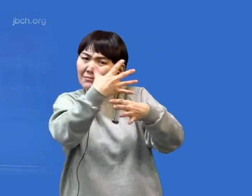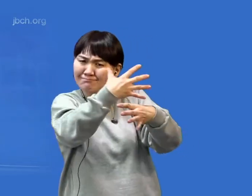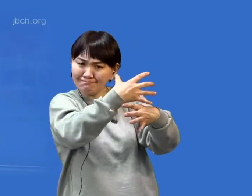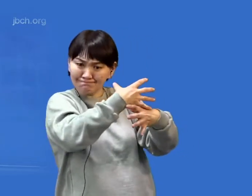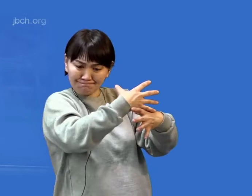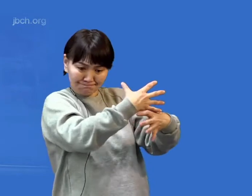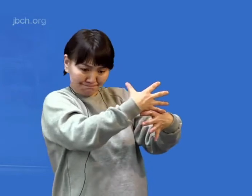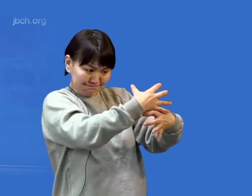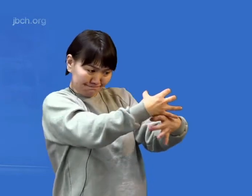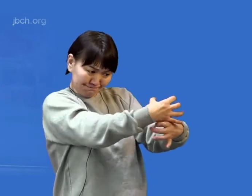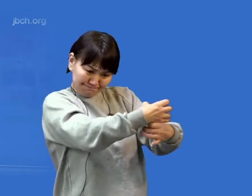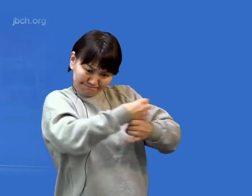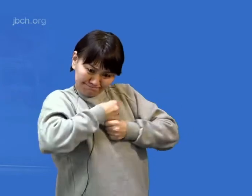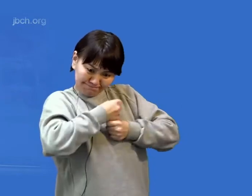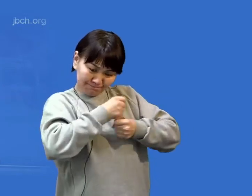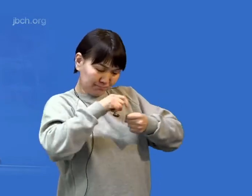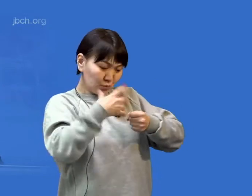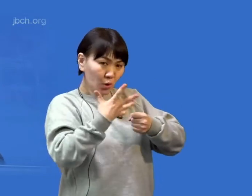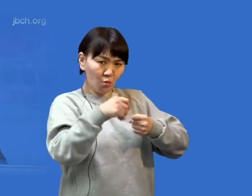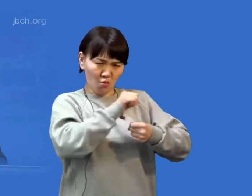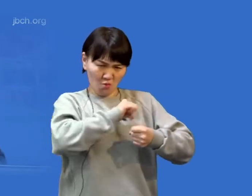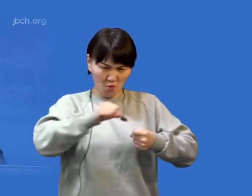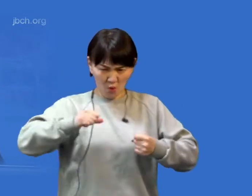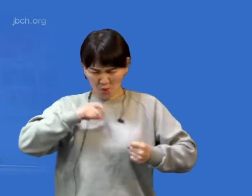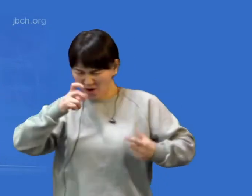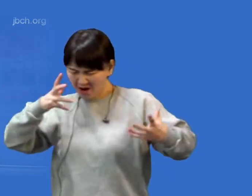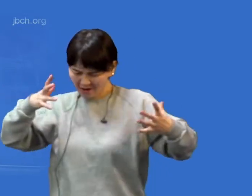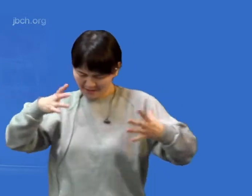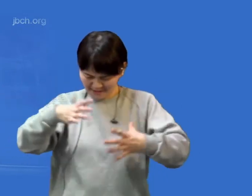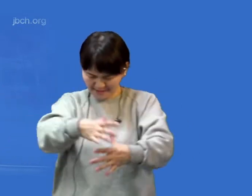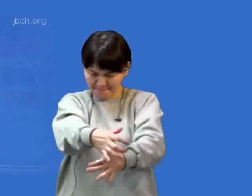тийм ээ өөрийгөө захирахыг хэлээд байна.